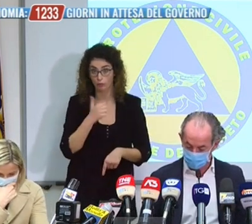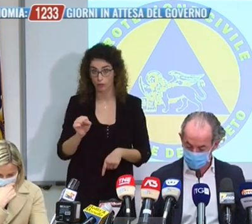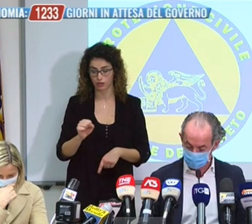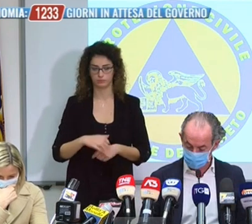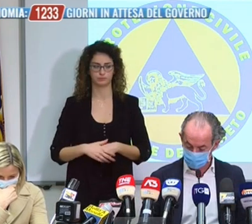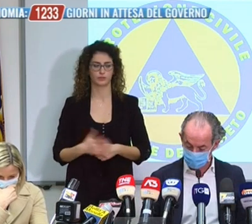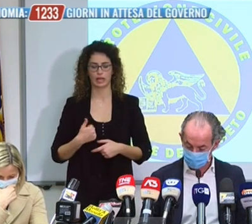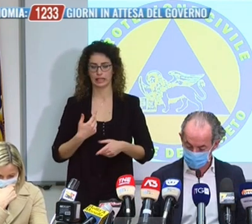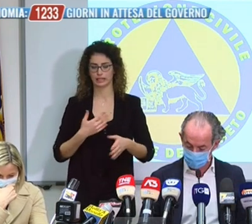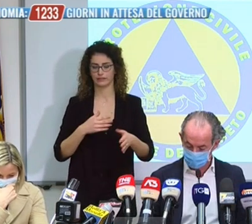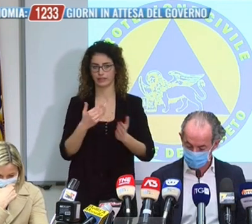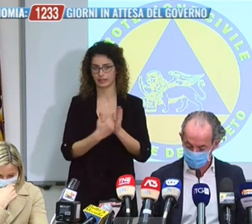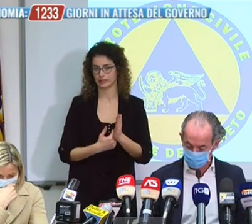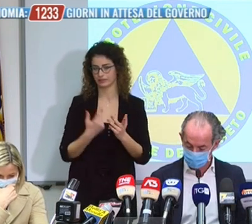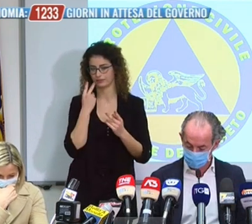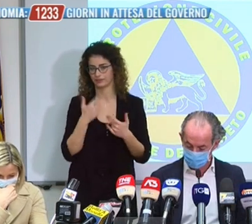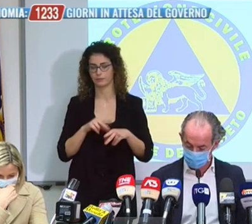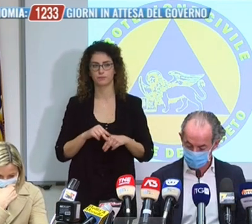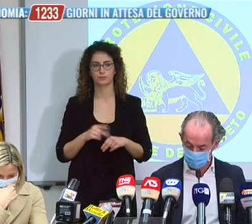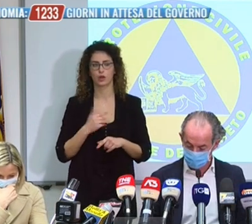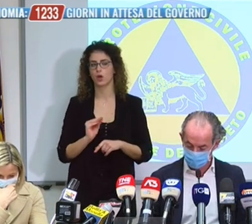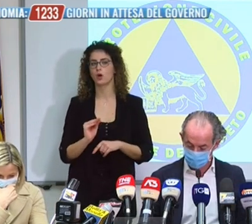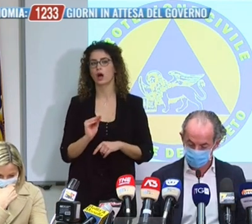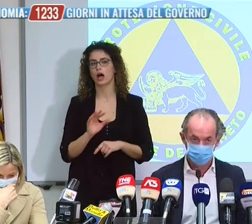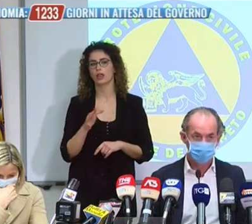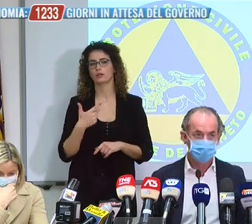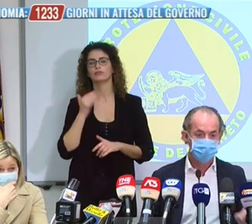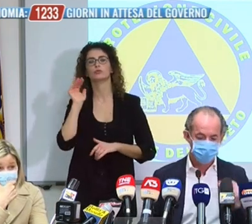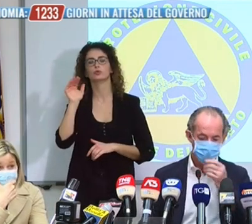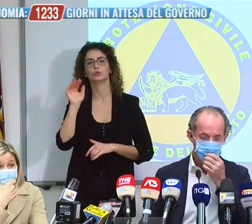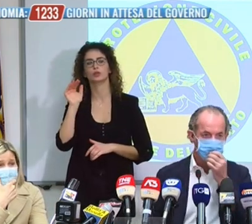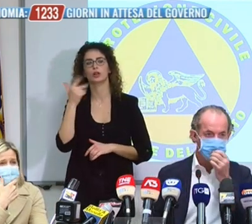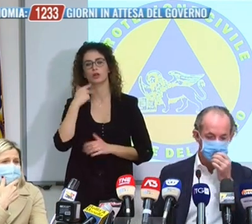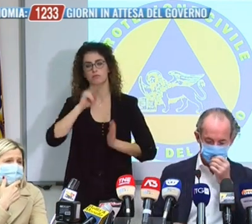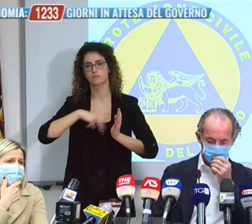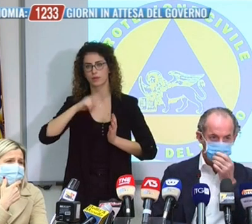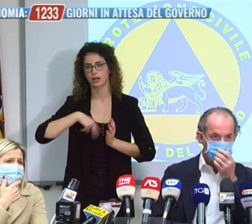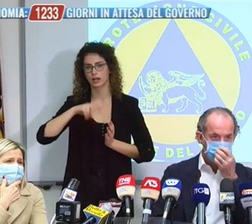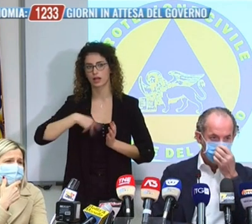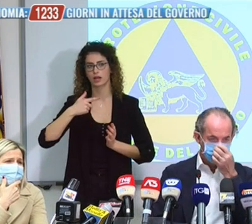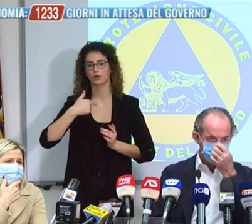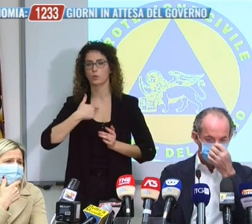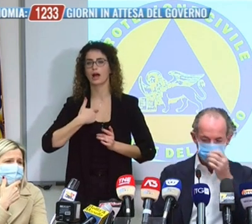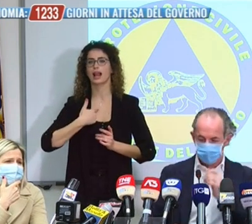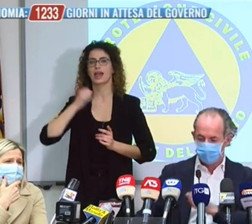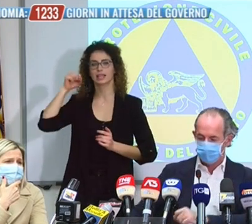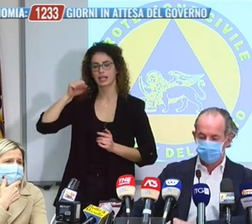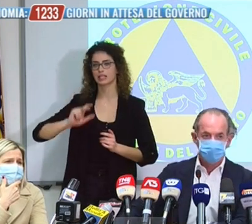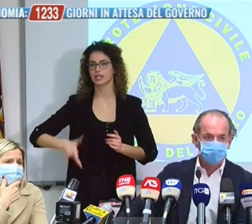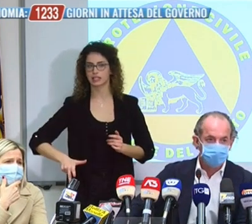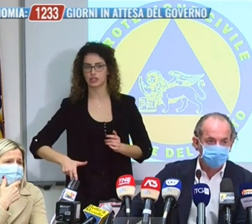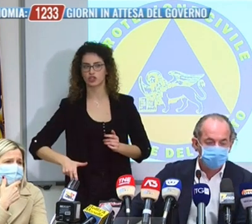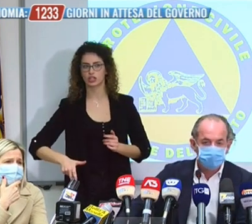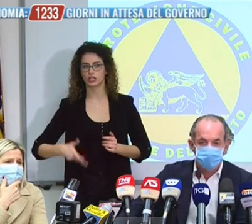rivedere la strategia. Poi un'altra domanda per il Presidente, questo pro futuro, siccome leggo che Sardegna e Sicilia stanno cominciando